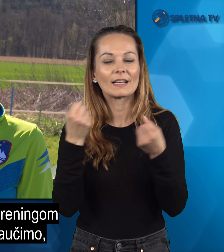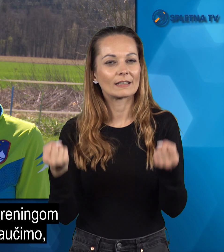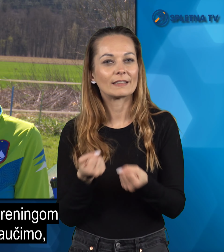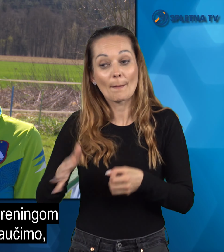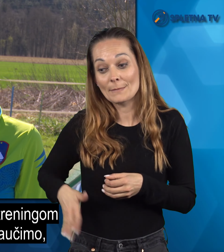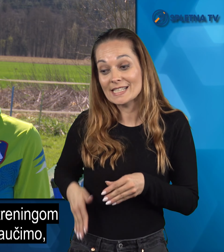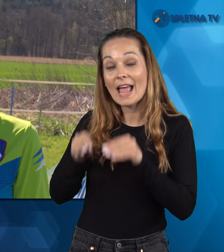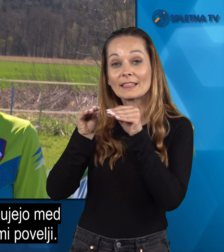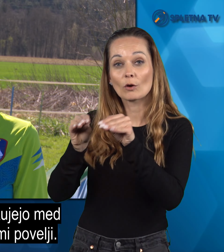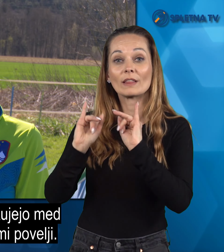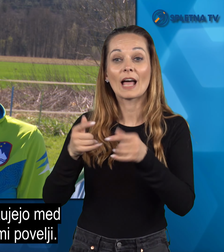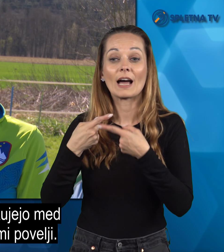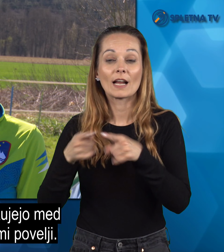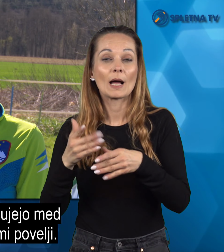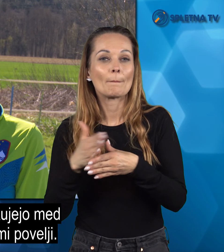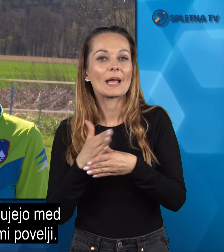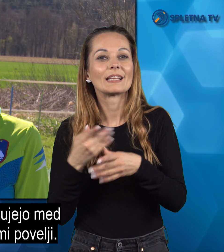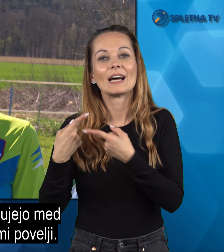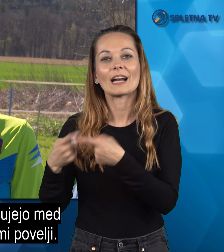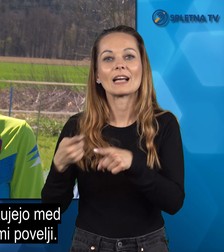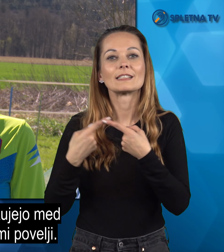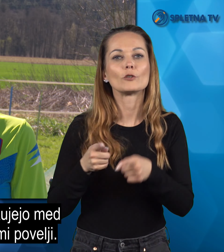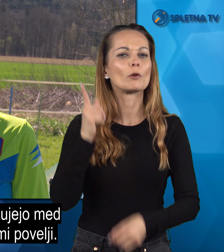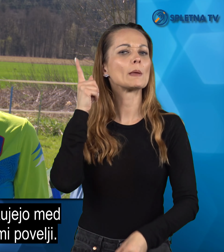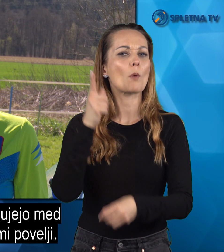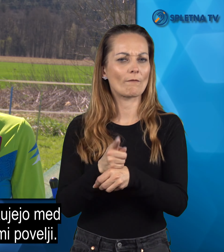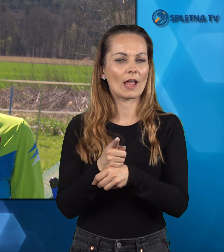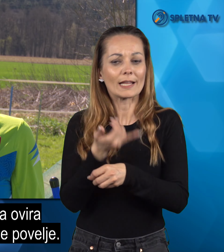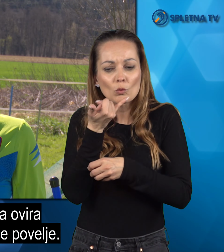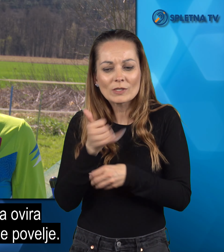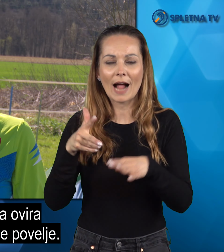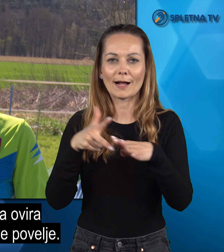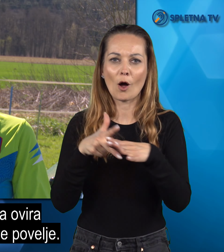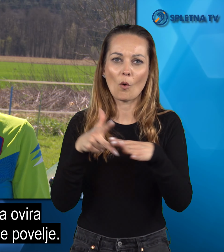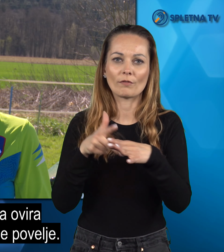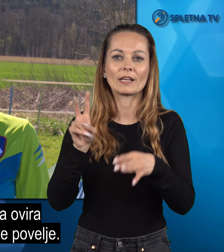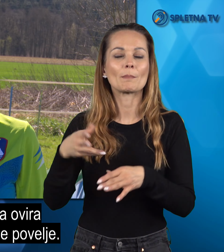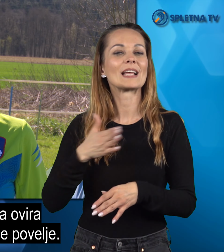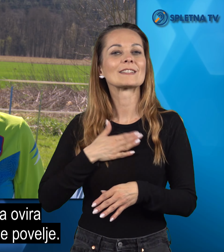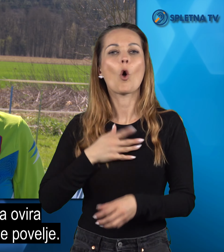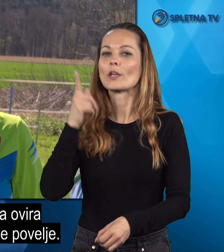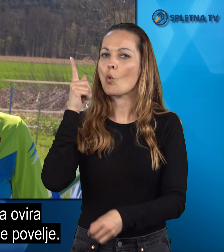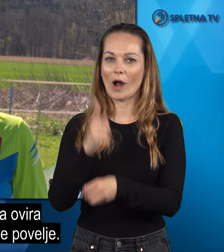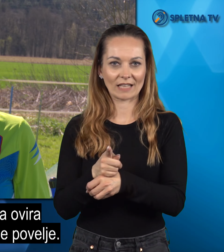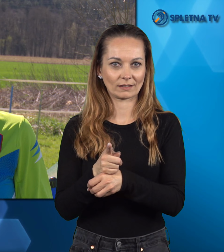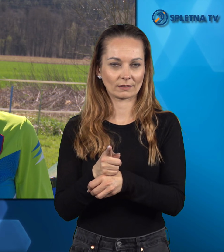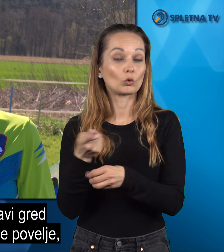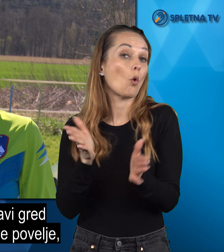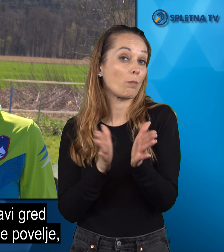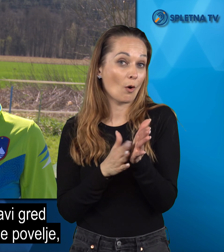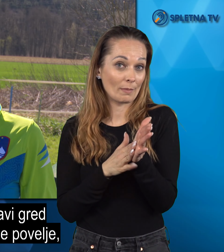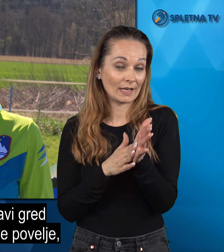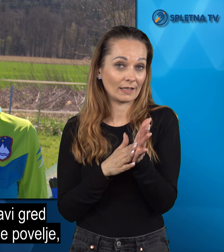pse naučimo, da razlikujejo med različnimi povelji. Vsaka ovira ima svoje povelje,